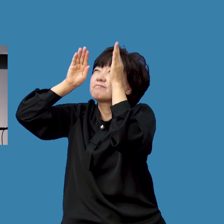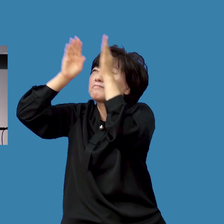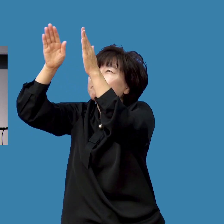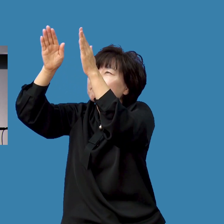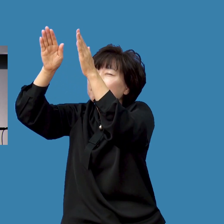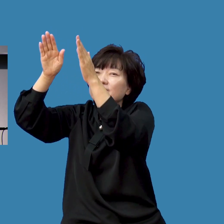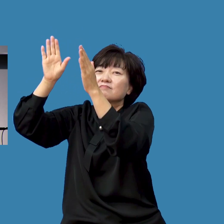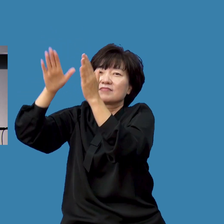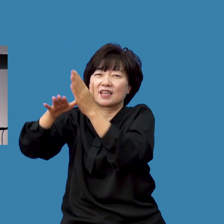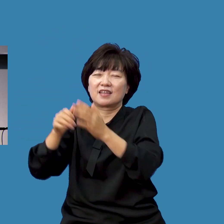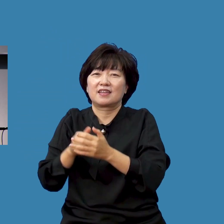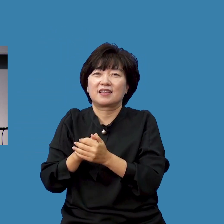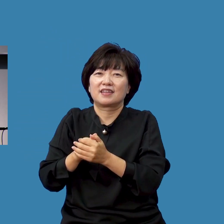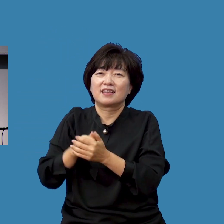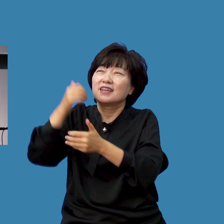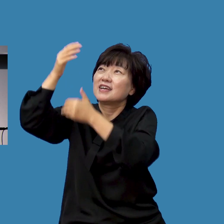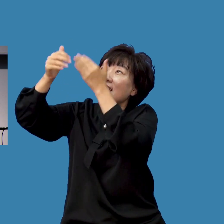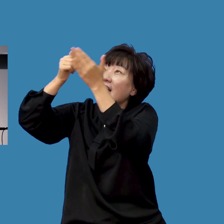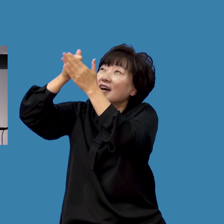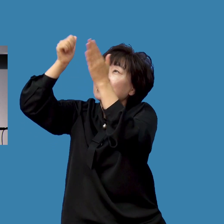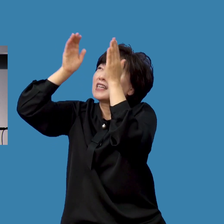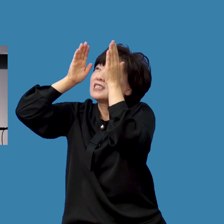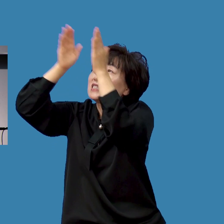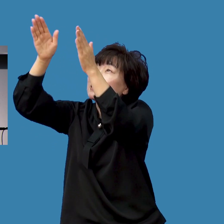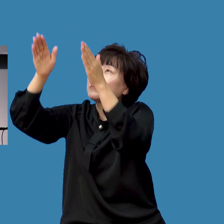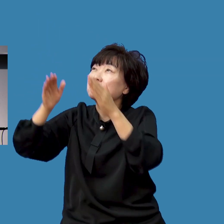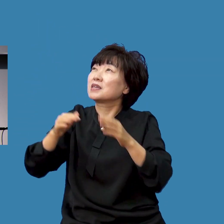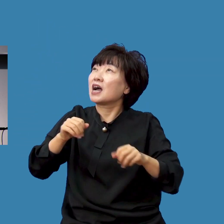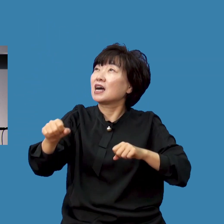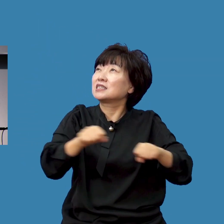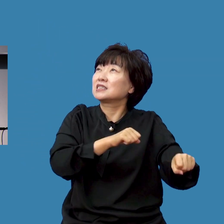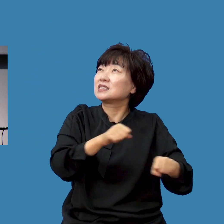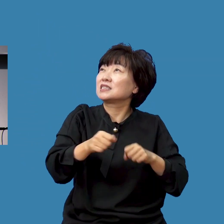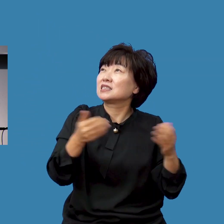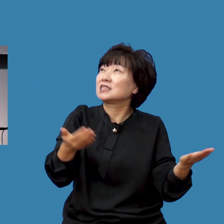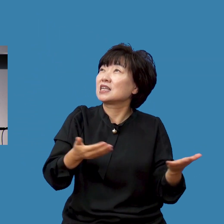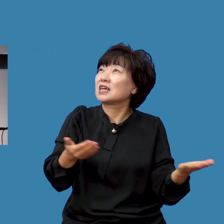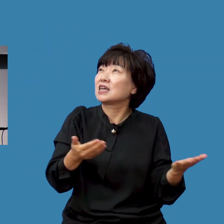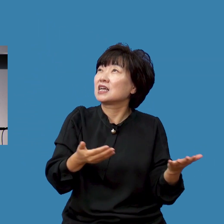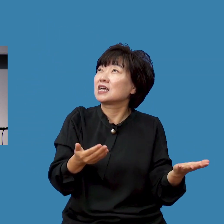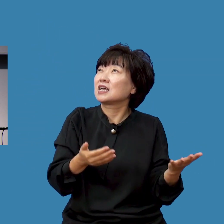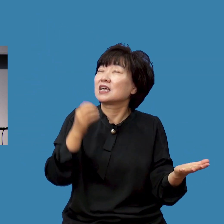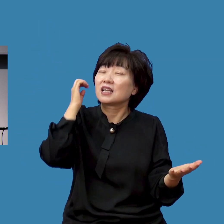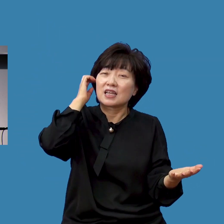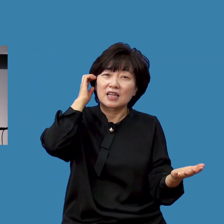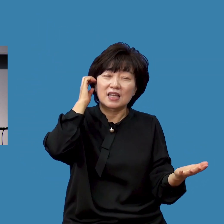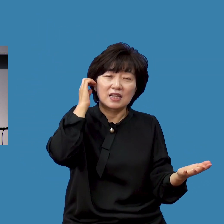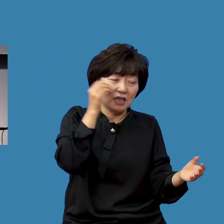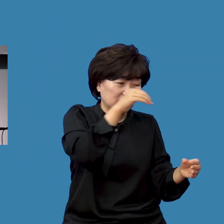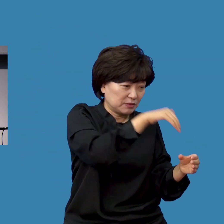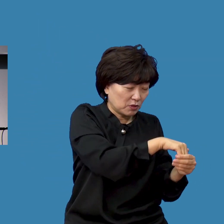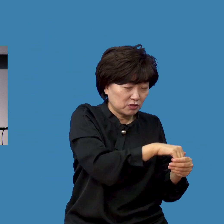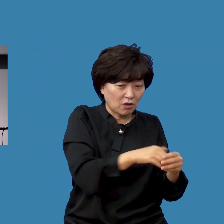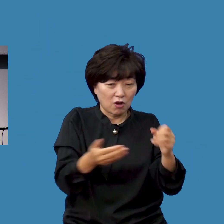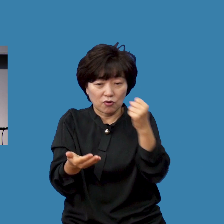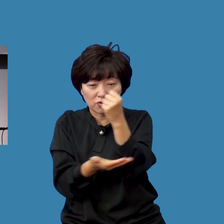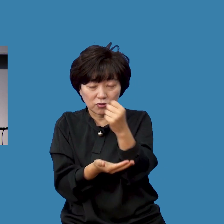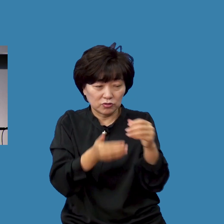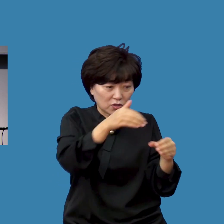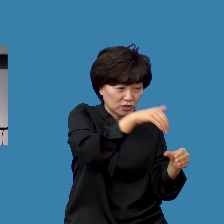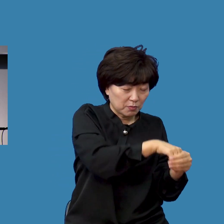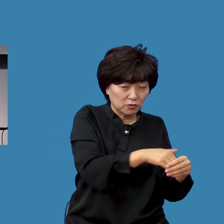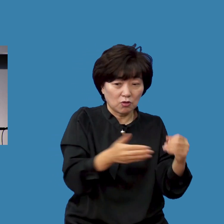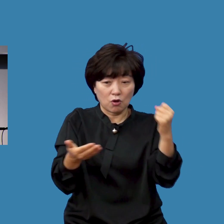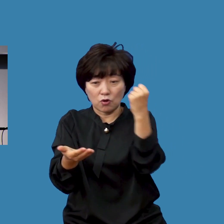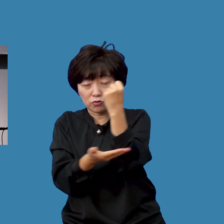보면 계속 어디에 집중하게 되는 줄 아십니까? 하나님이 하시는 일에 집중하게 돼요. 심었어,